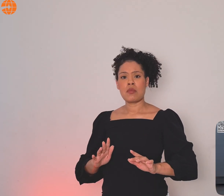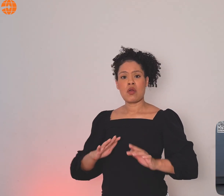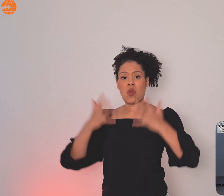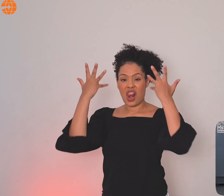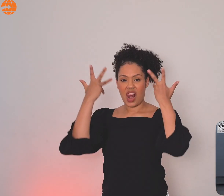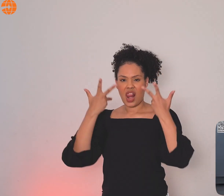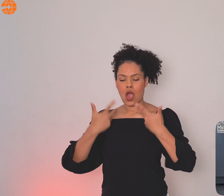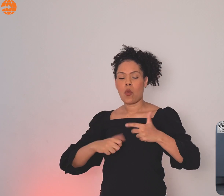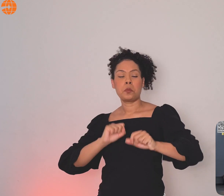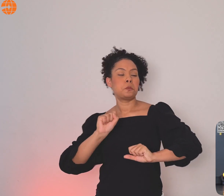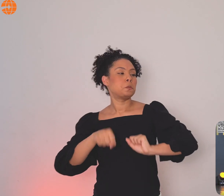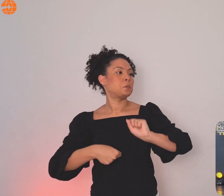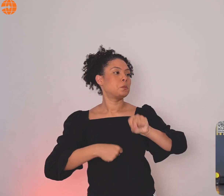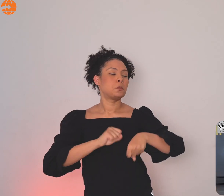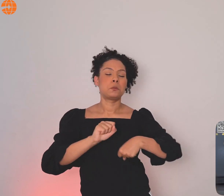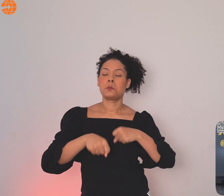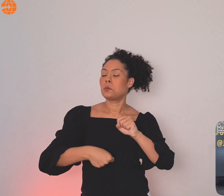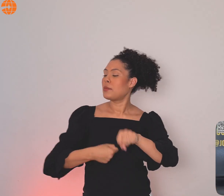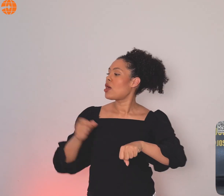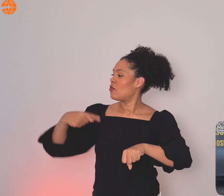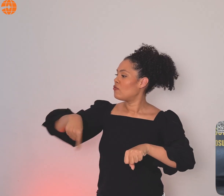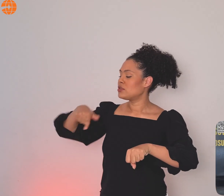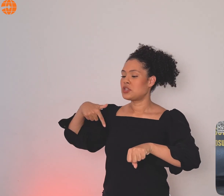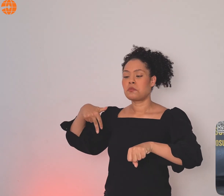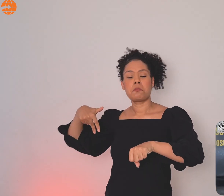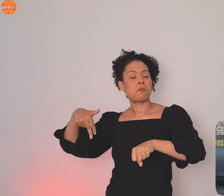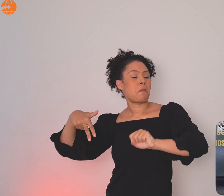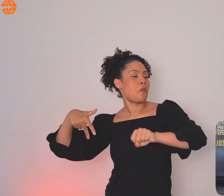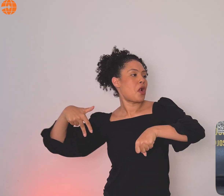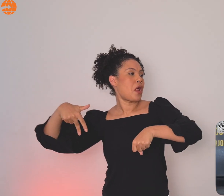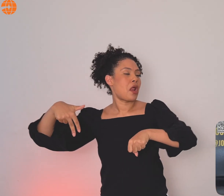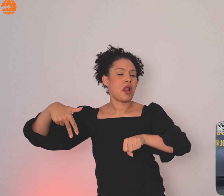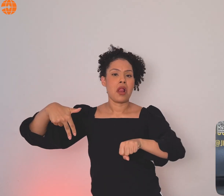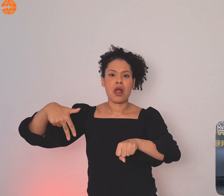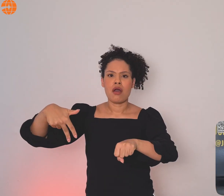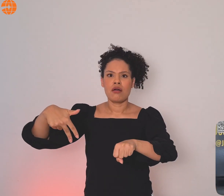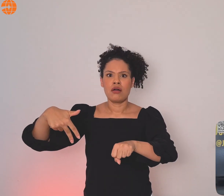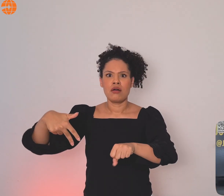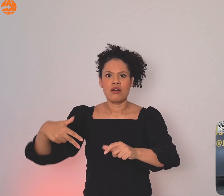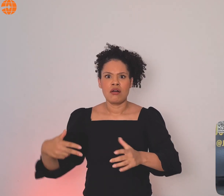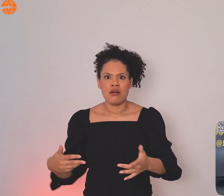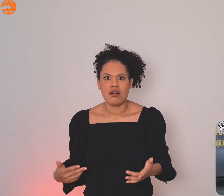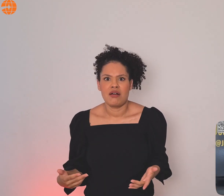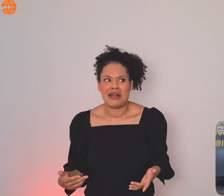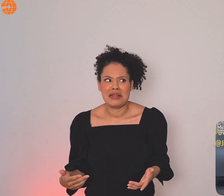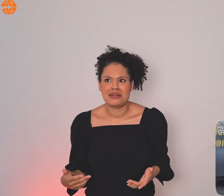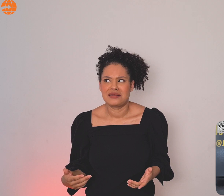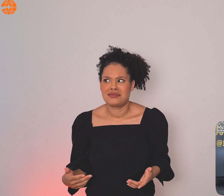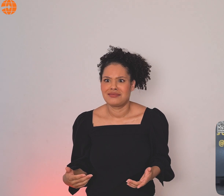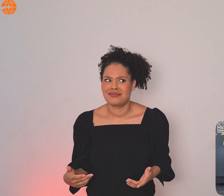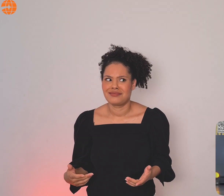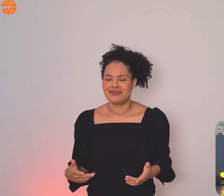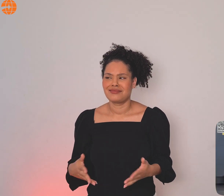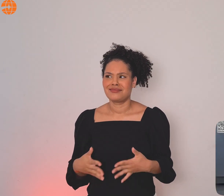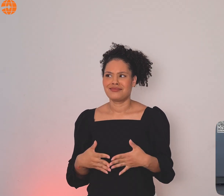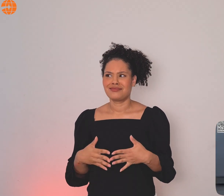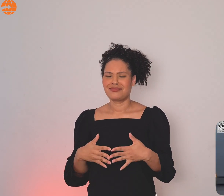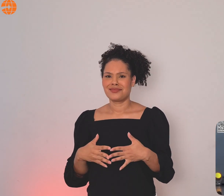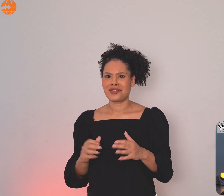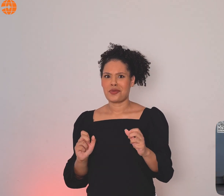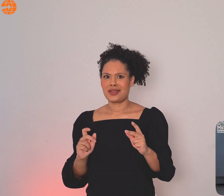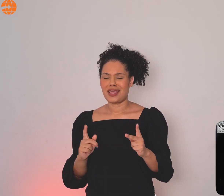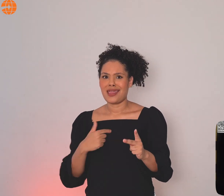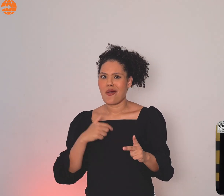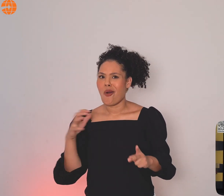E aí, nós estávamos lá, e de repente chegou a hora de andar com os leões. E eu sou